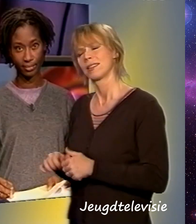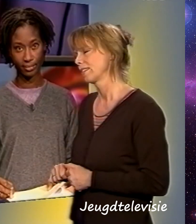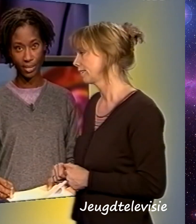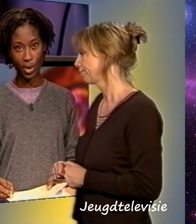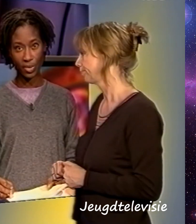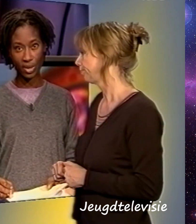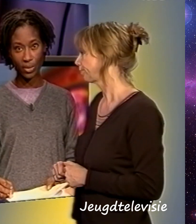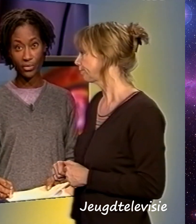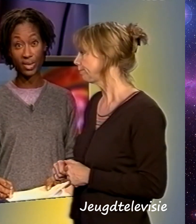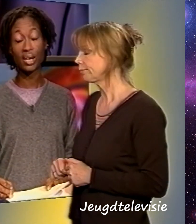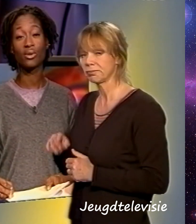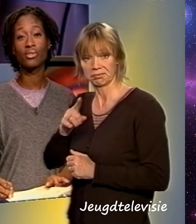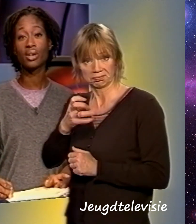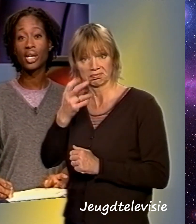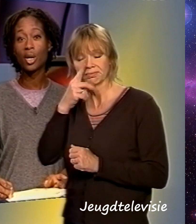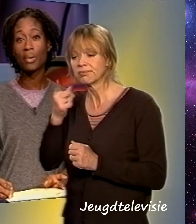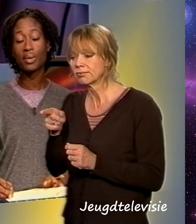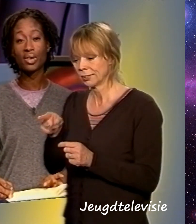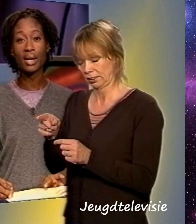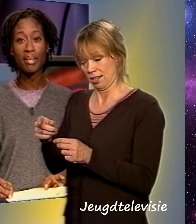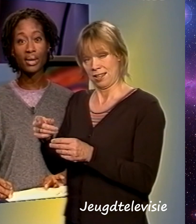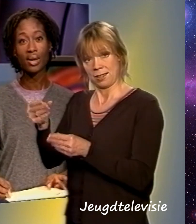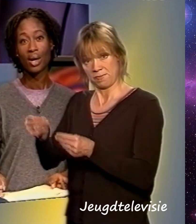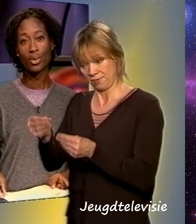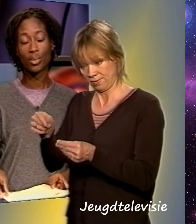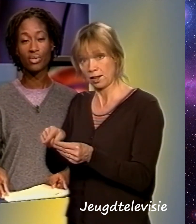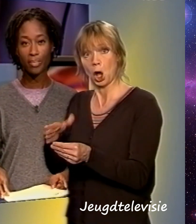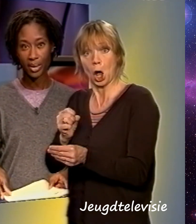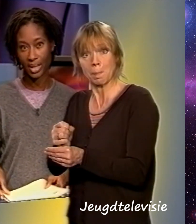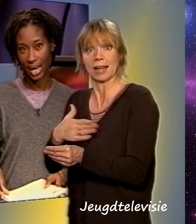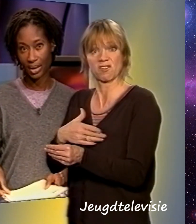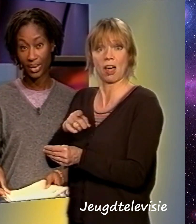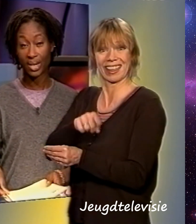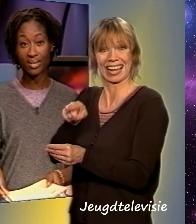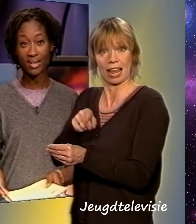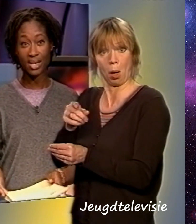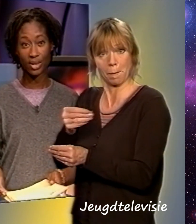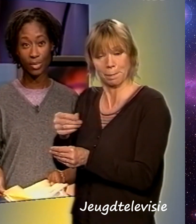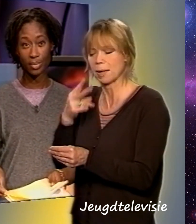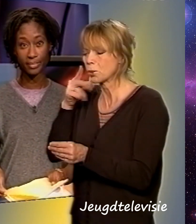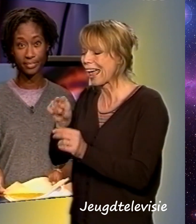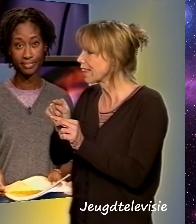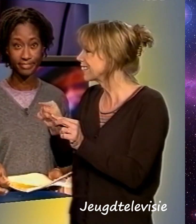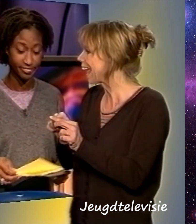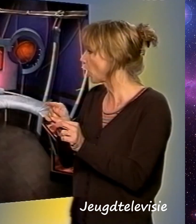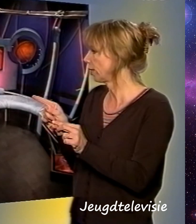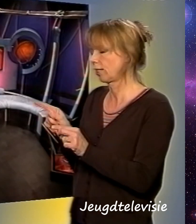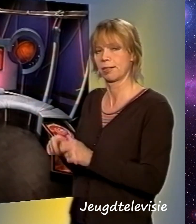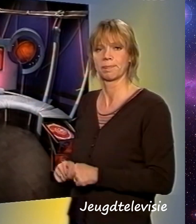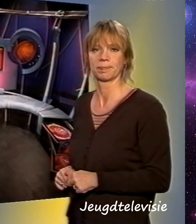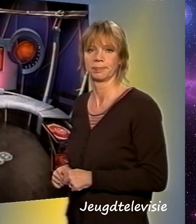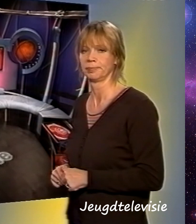om te zien over wc rollen van kringlooppapier zijn gemaakt moet je op de verpakking kijken daar staat een tekentje op